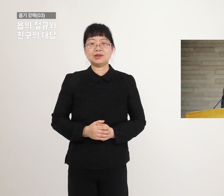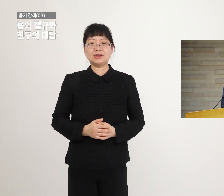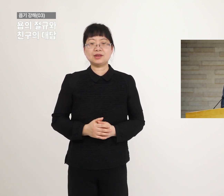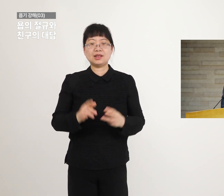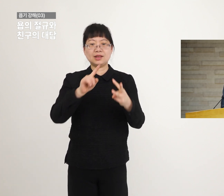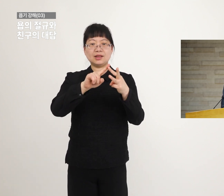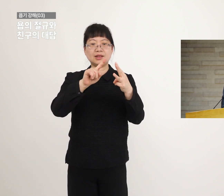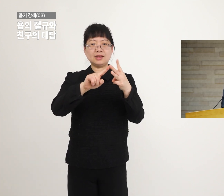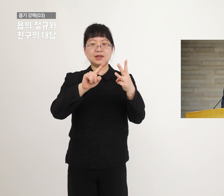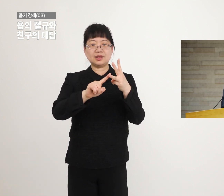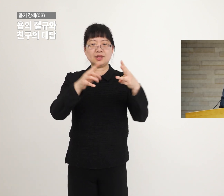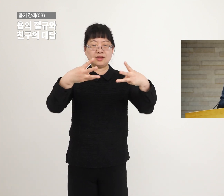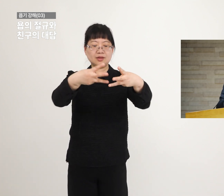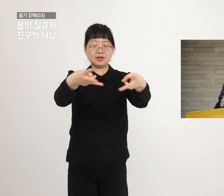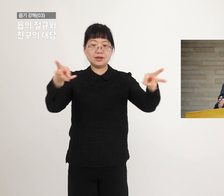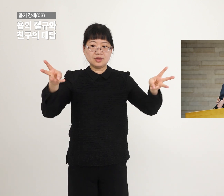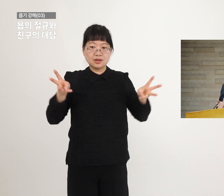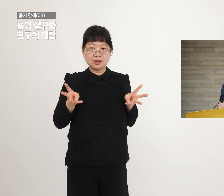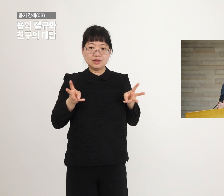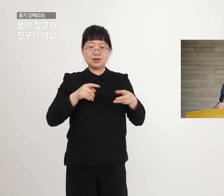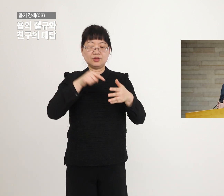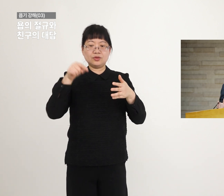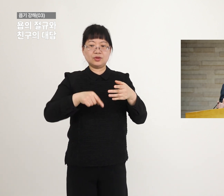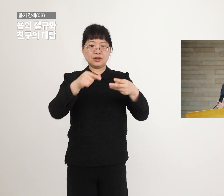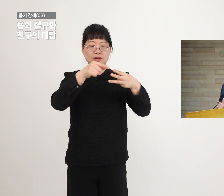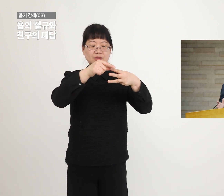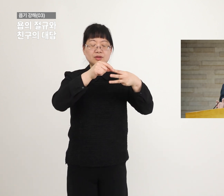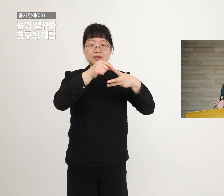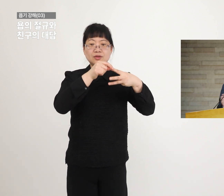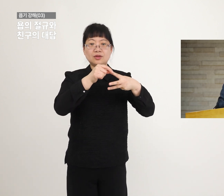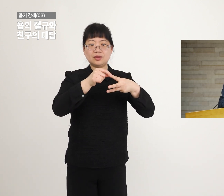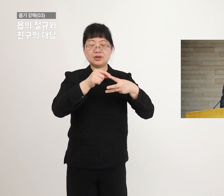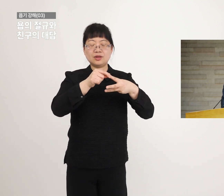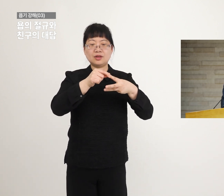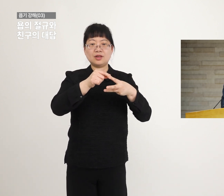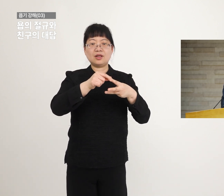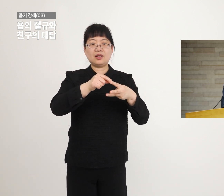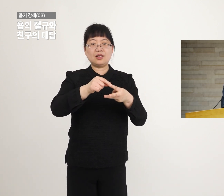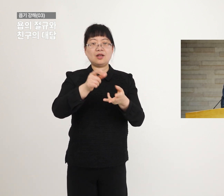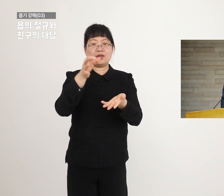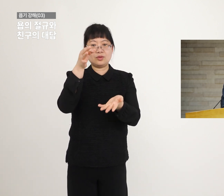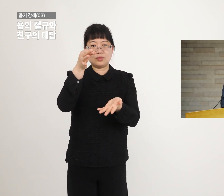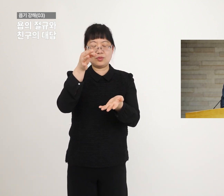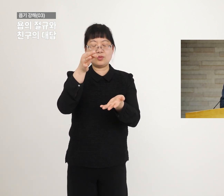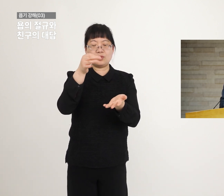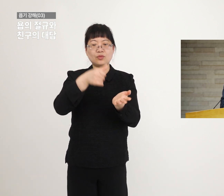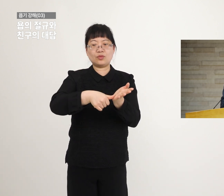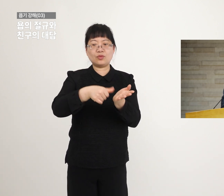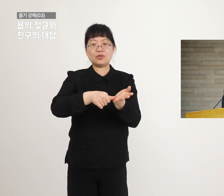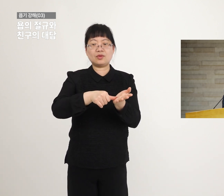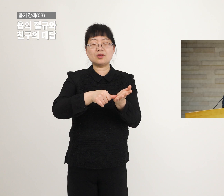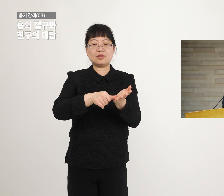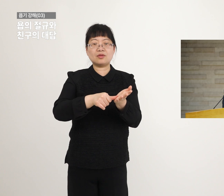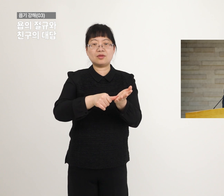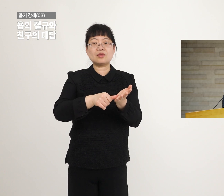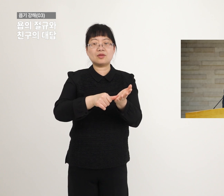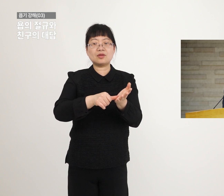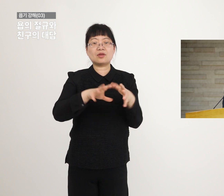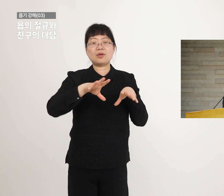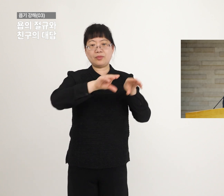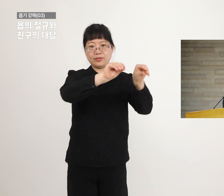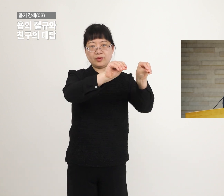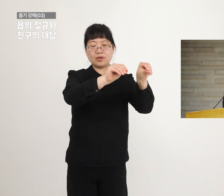가운데 물질의 울타리가 거두어져요. 그 가운데에서도 욥은